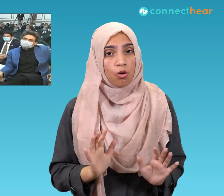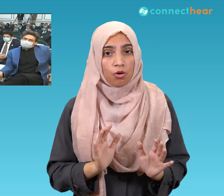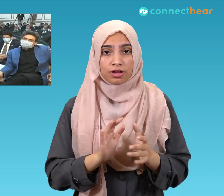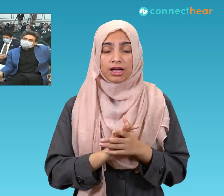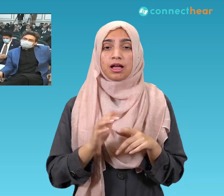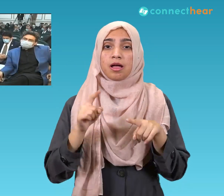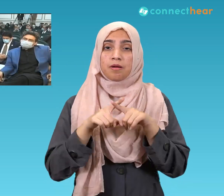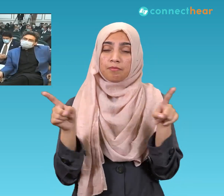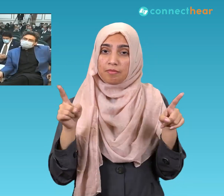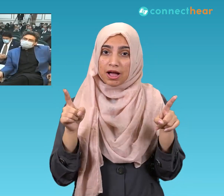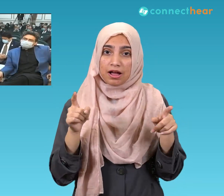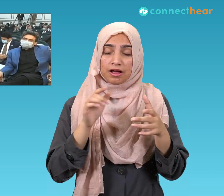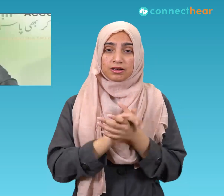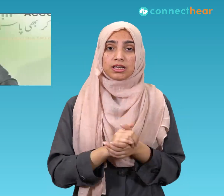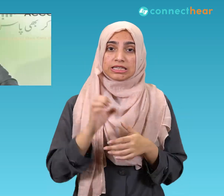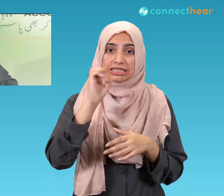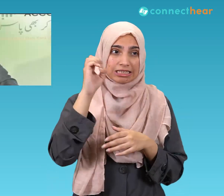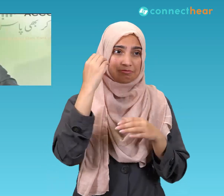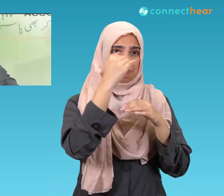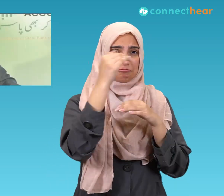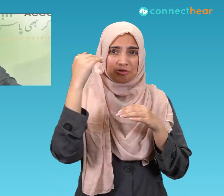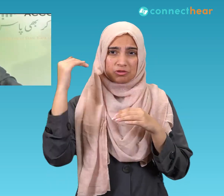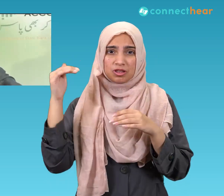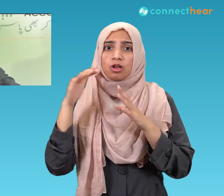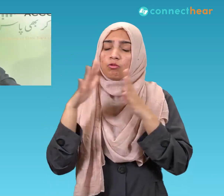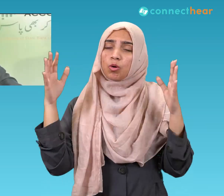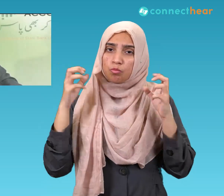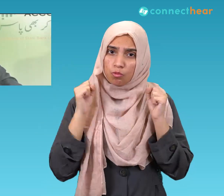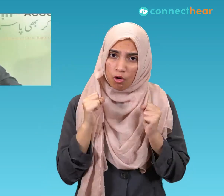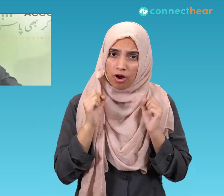میں آخر میں اپنے